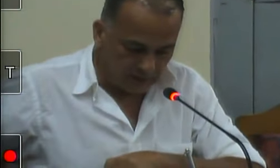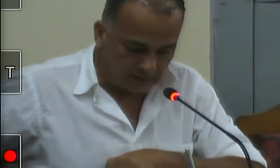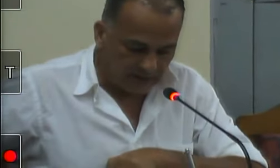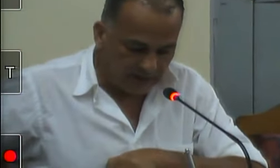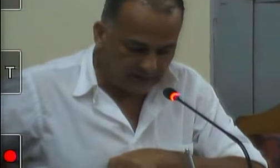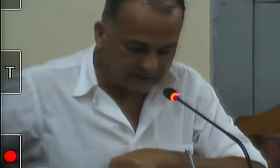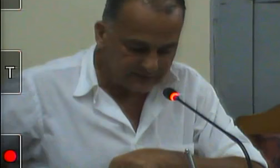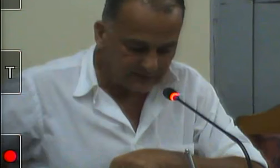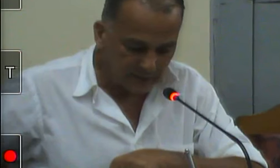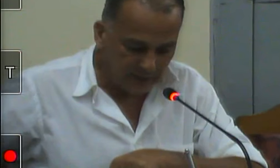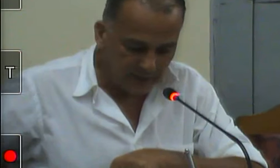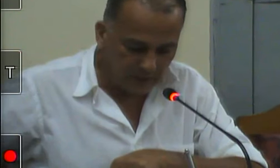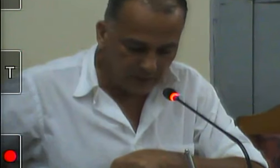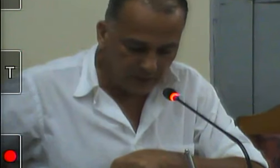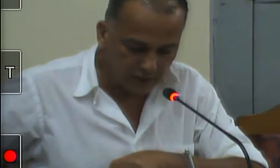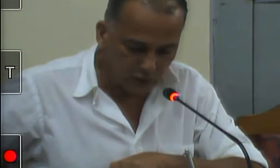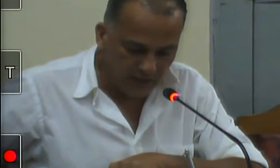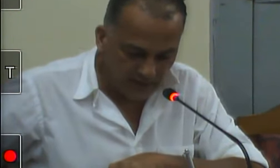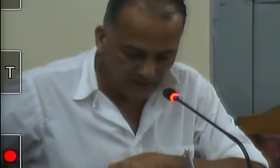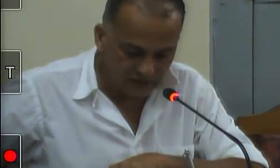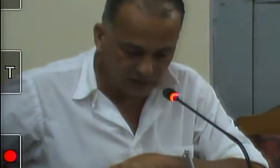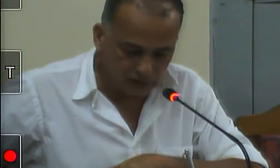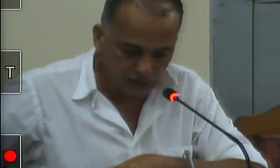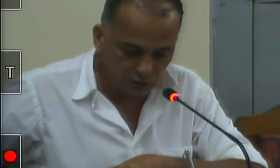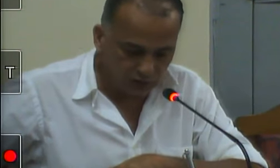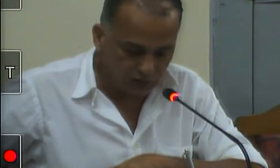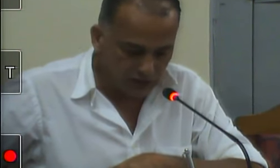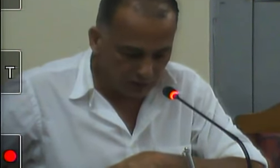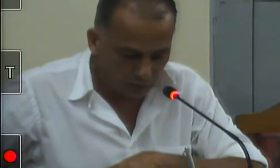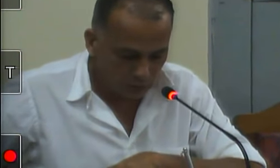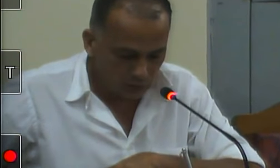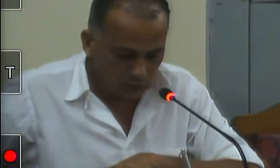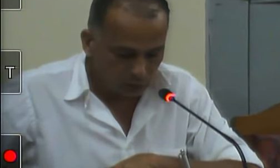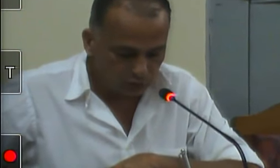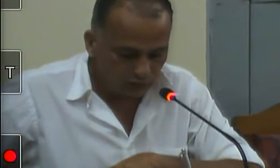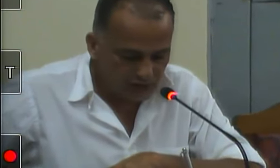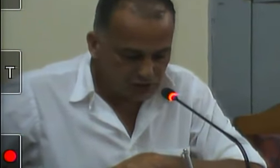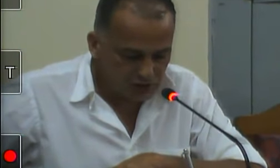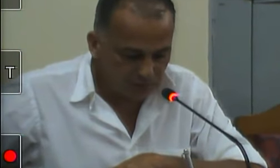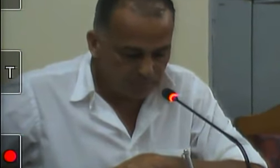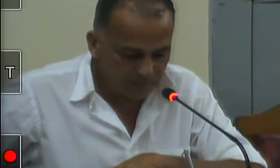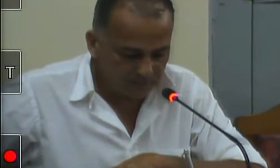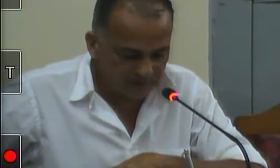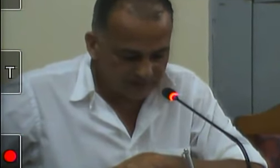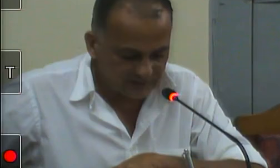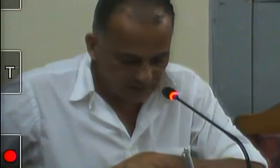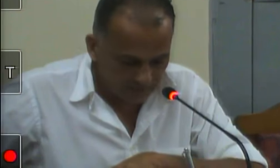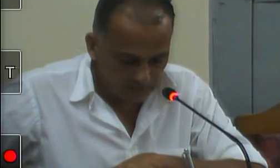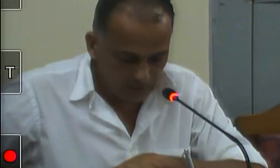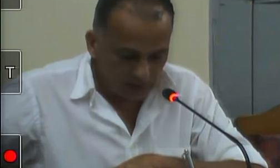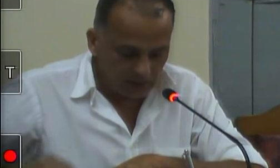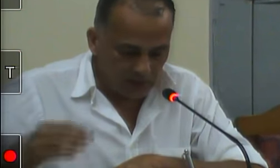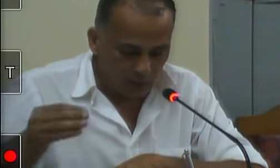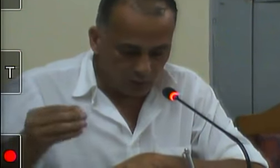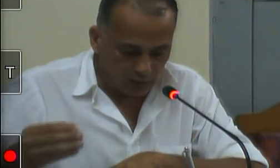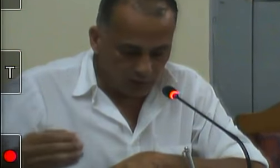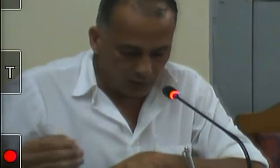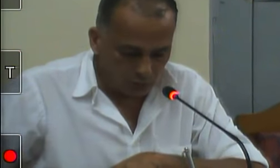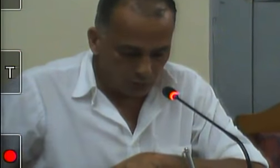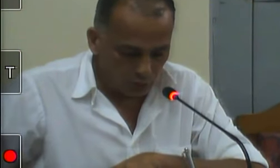a delegada Sandra Maria Pinheiro Ornelas, diretora-geral do DGPTC, que